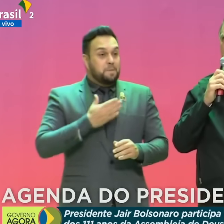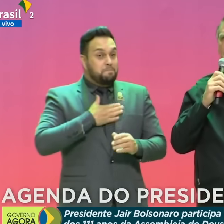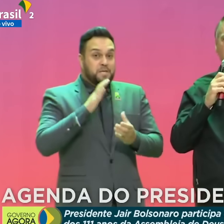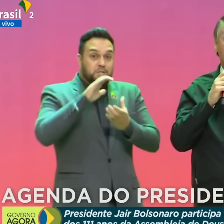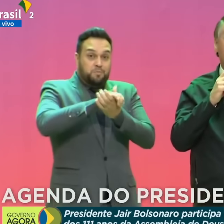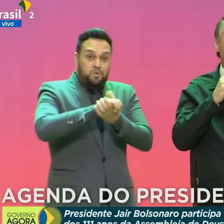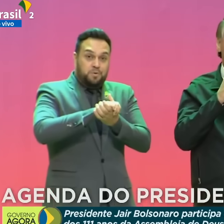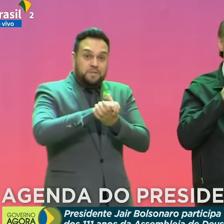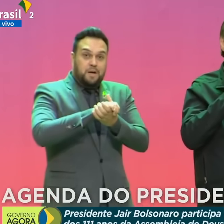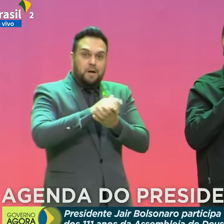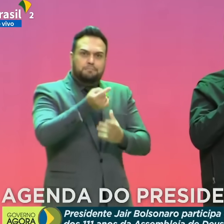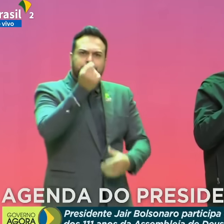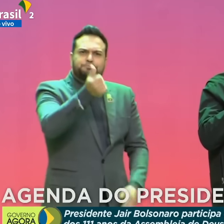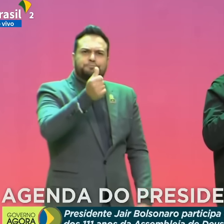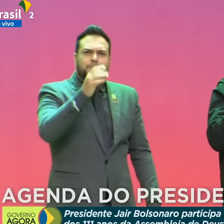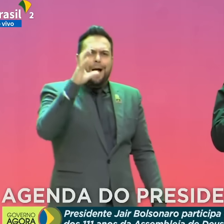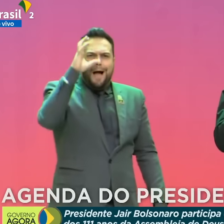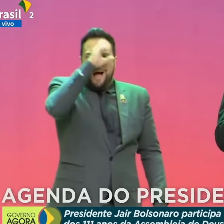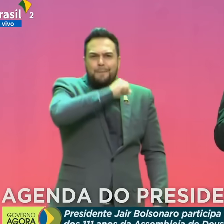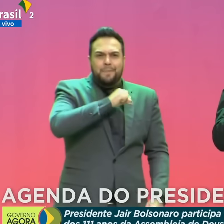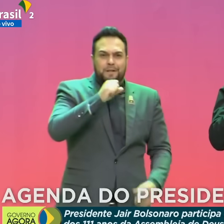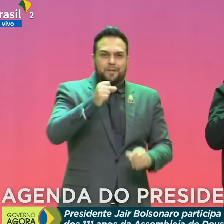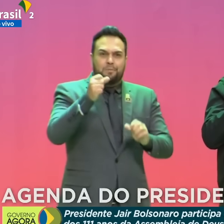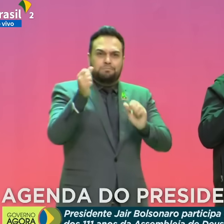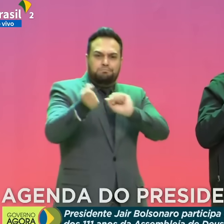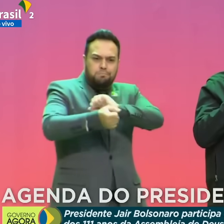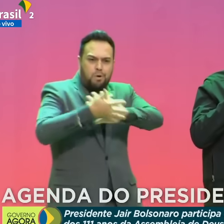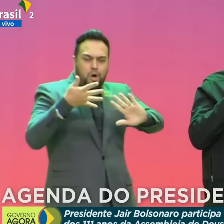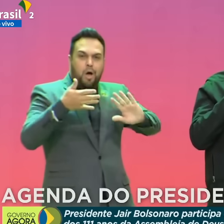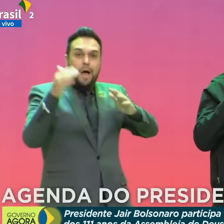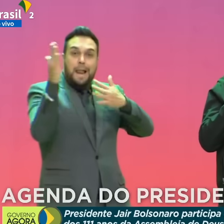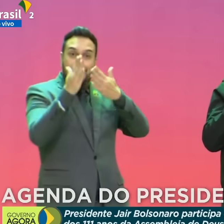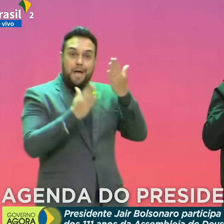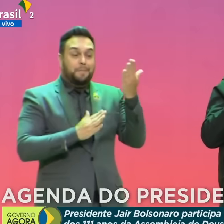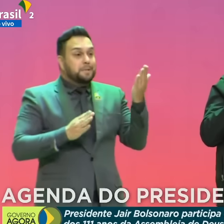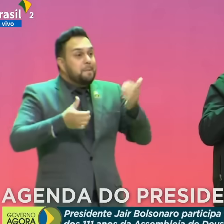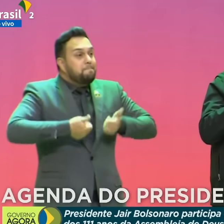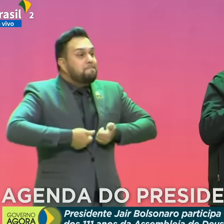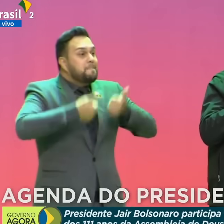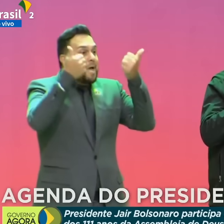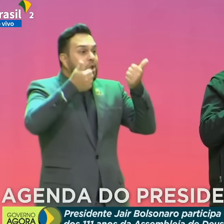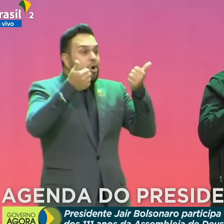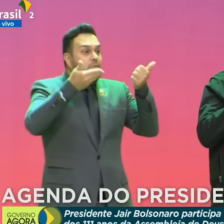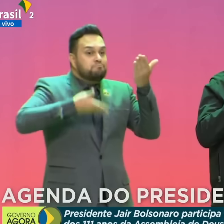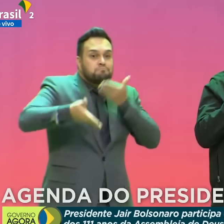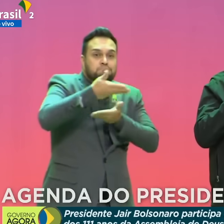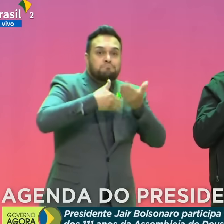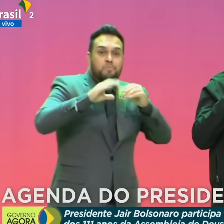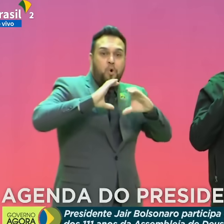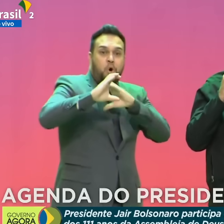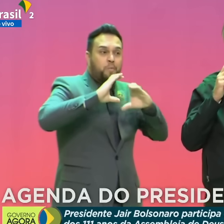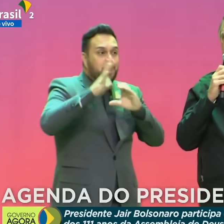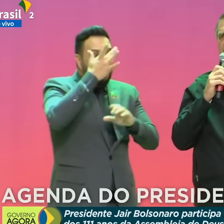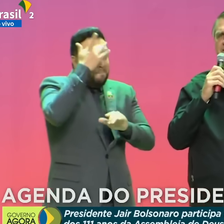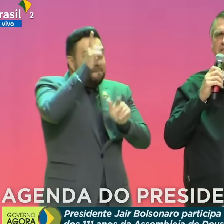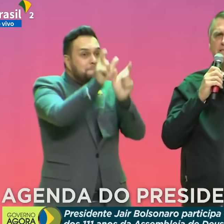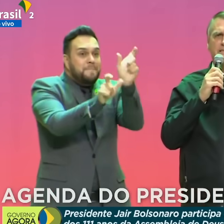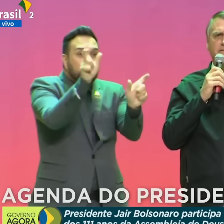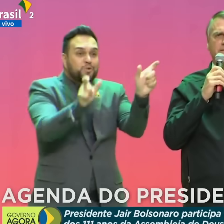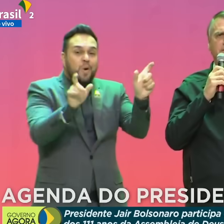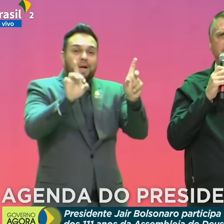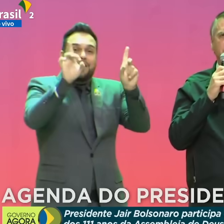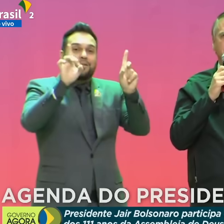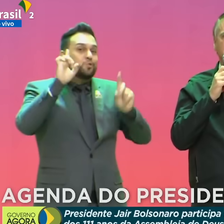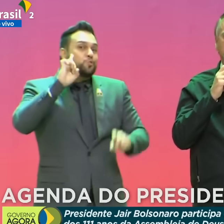Aprendeu a linguagem de Libras para poder melhor se interar com pessoas com